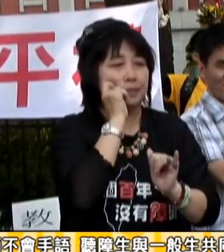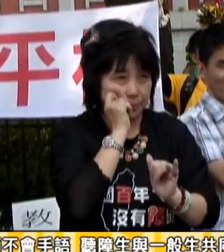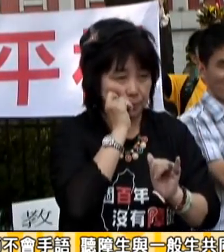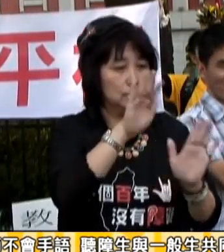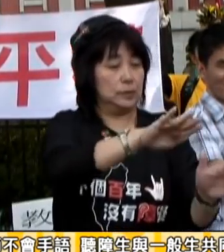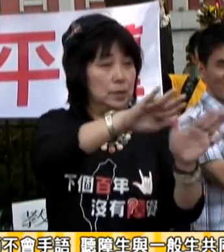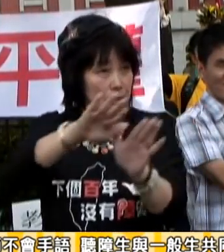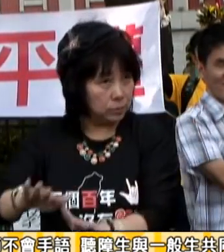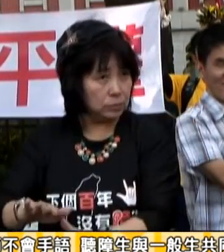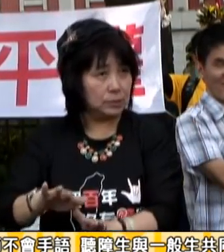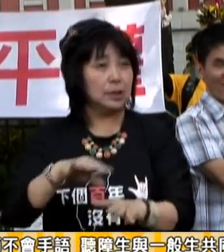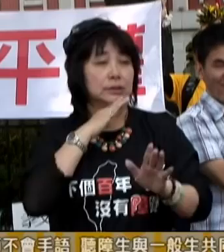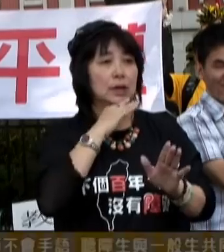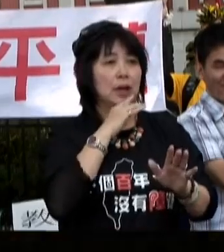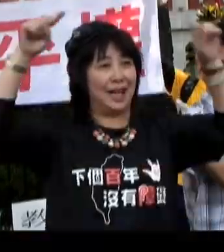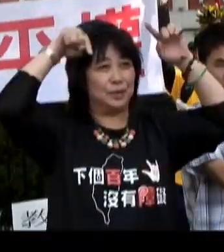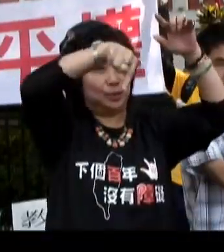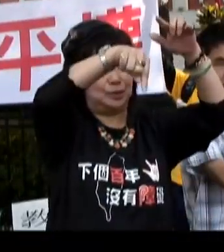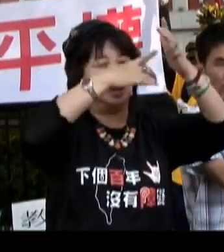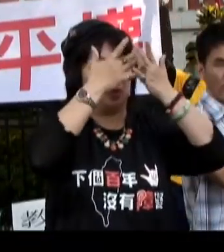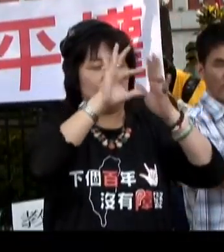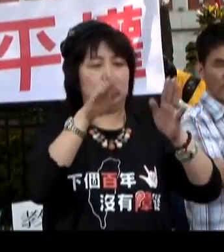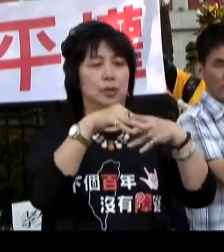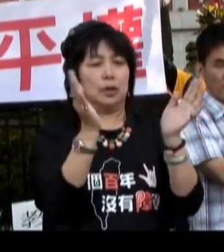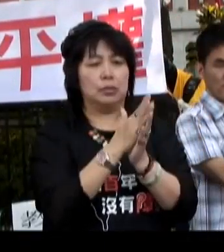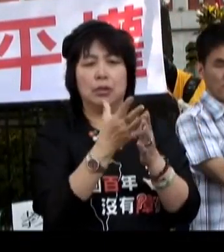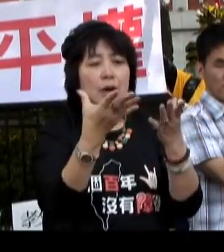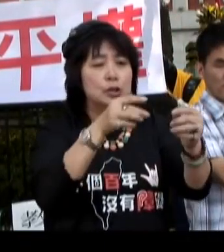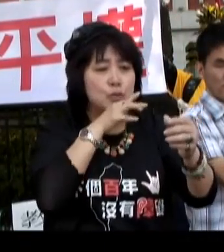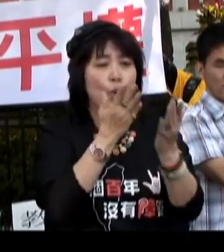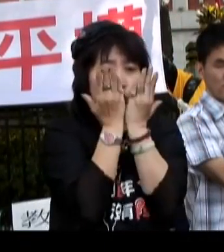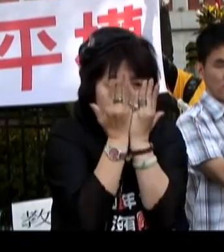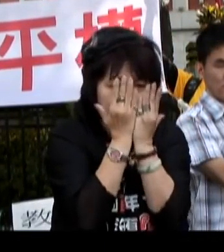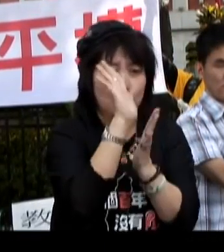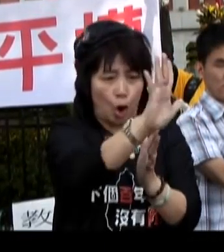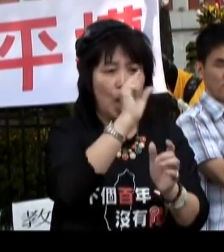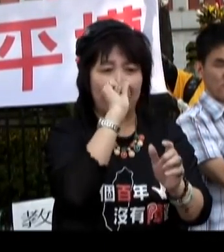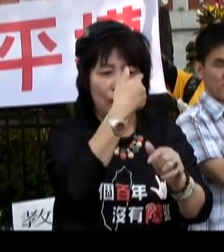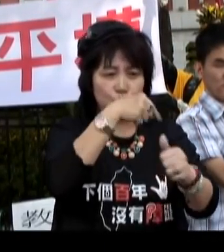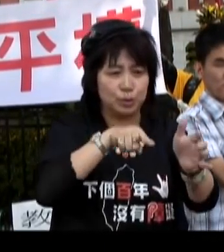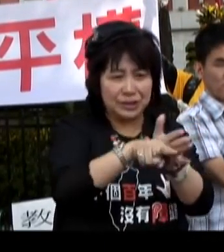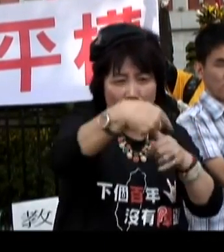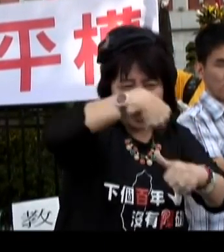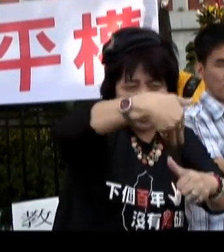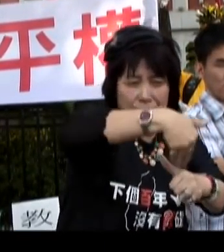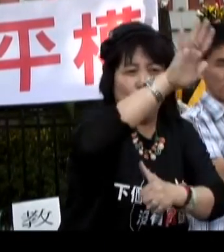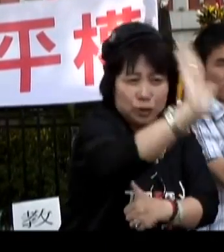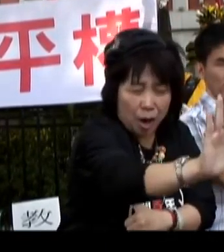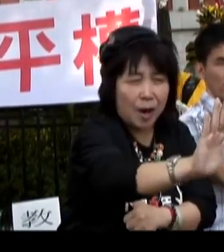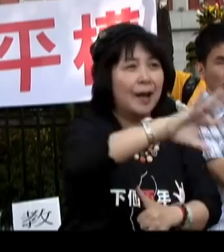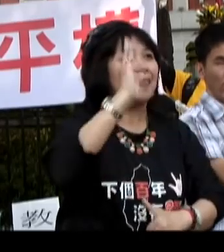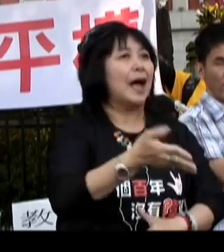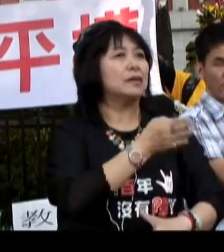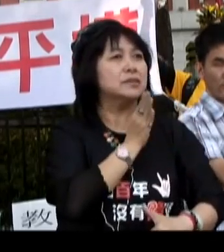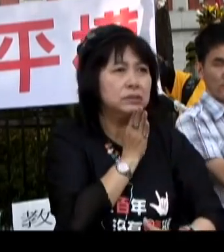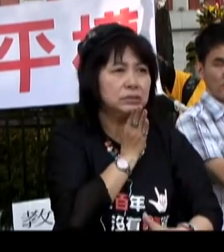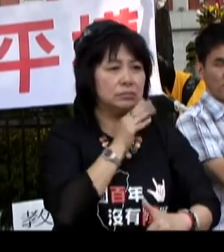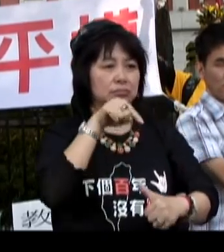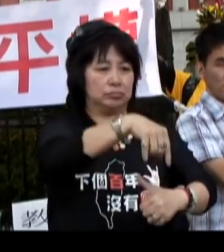难融入社会。我发现在特教的那个教育当中，在大学里面有教育这个